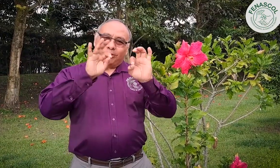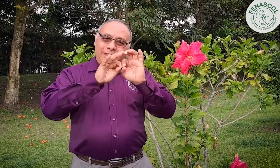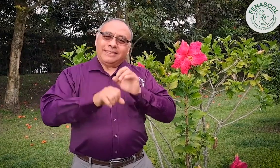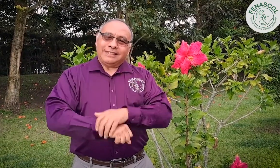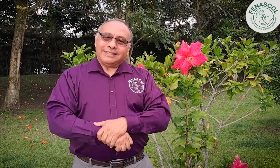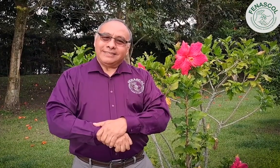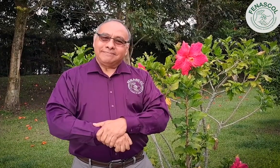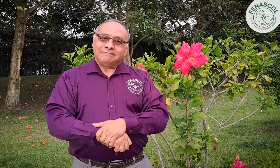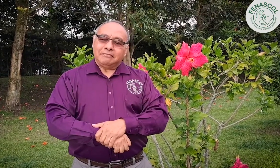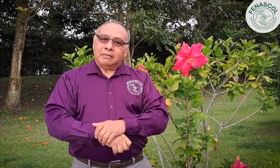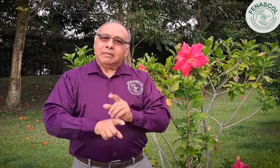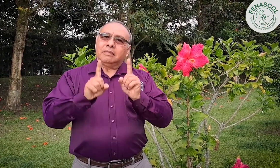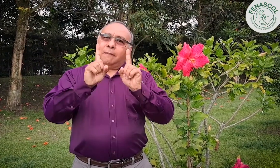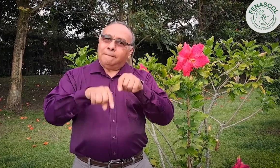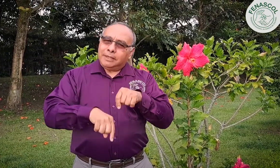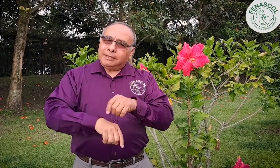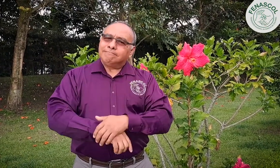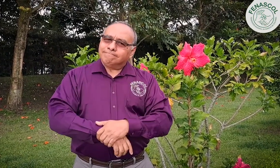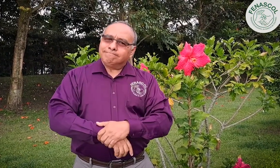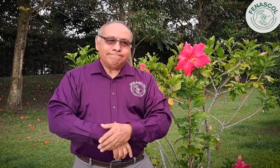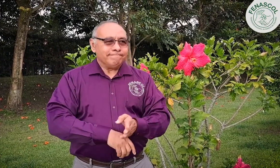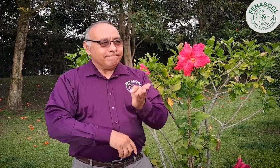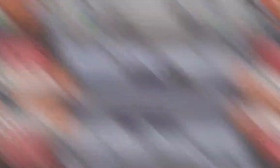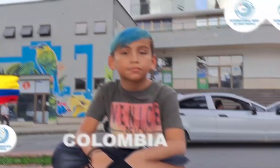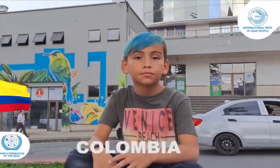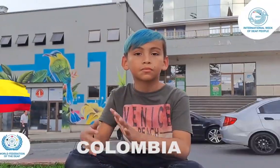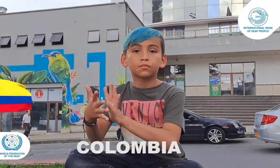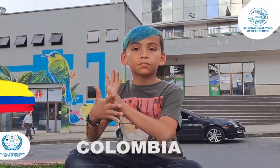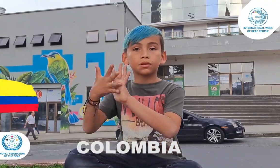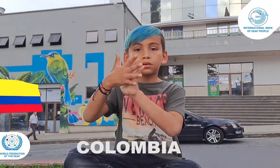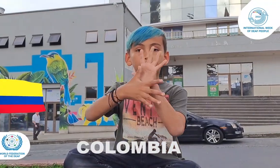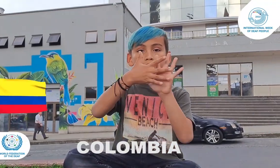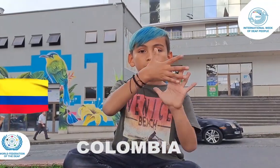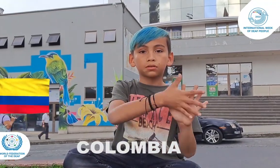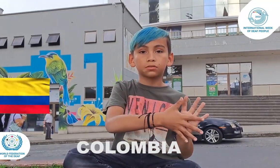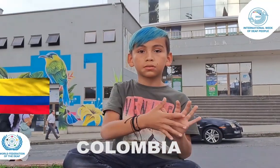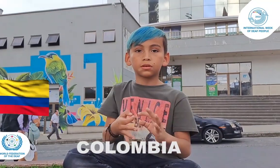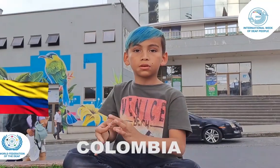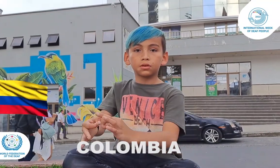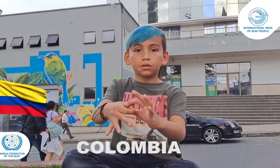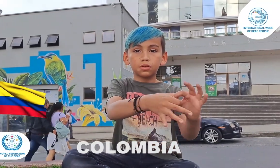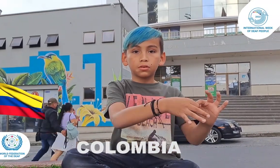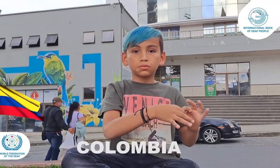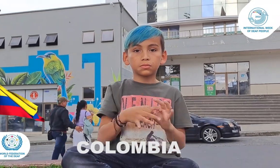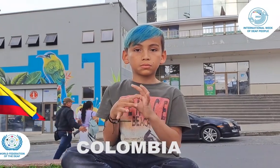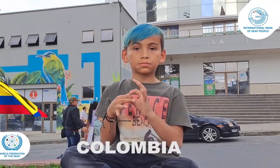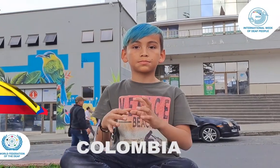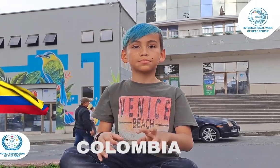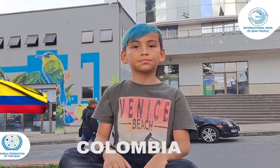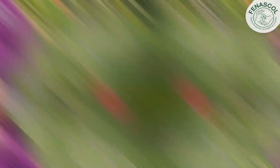y es de gran importancia. También hemos tenido esta otra frase. La lengua de señas